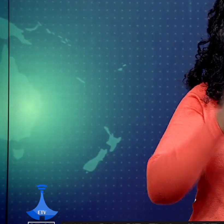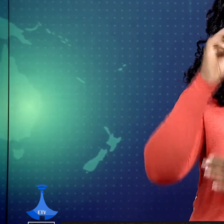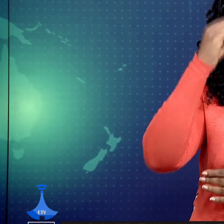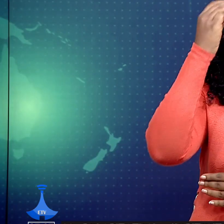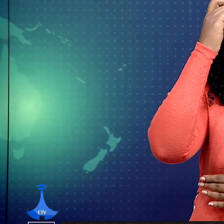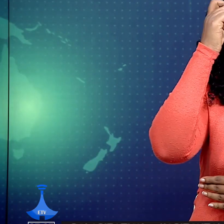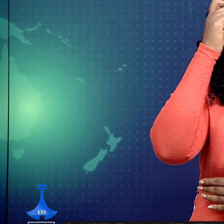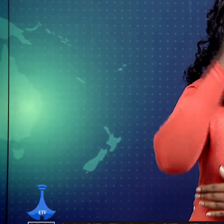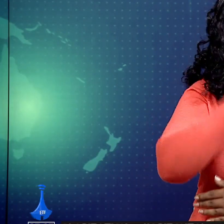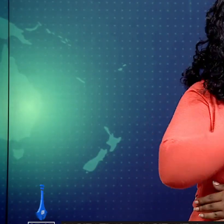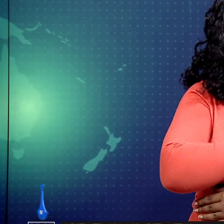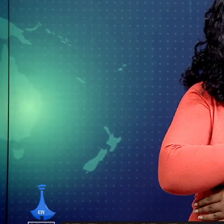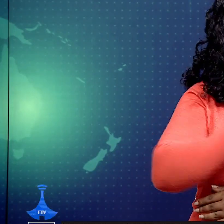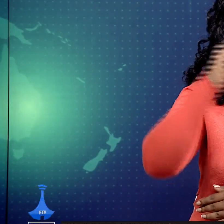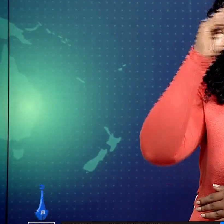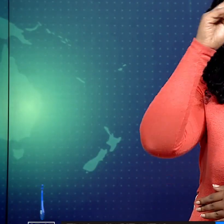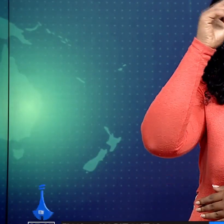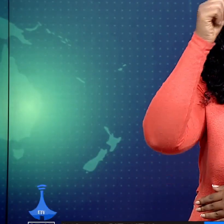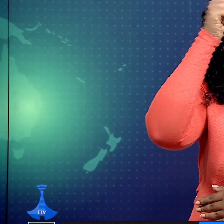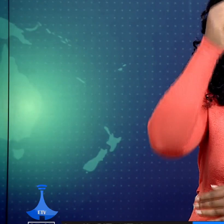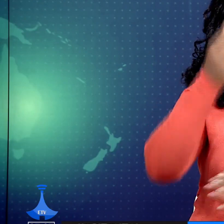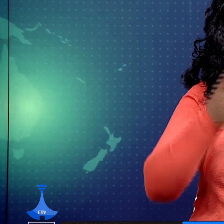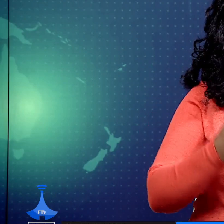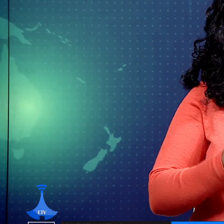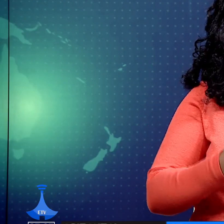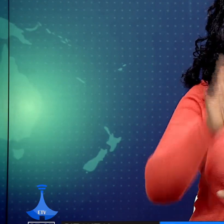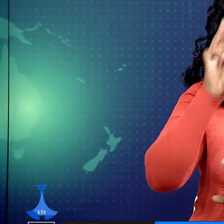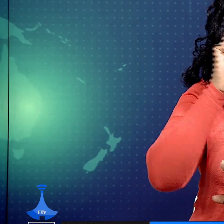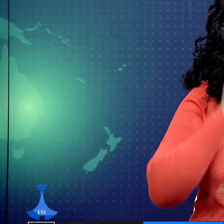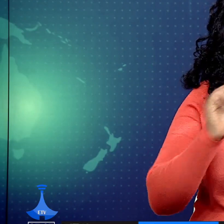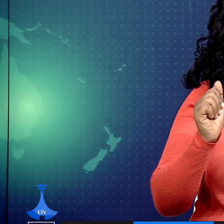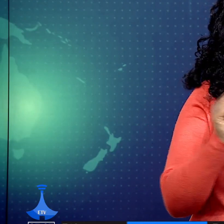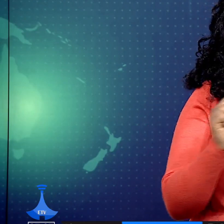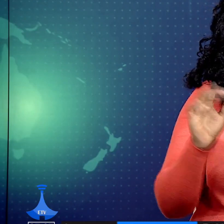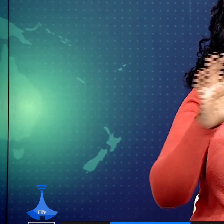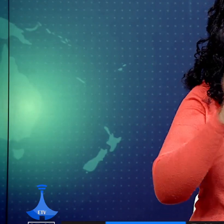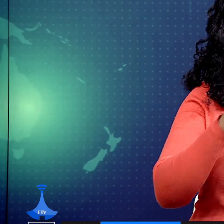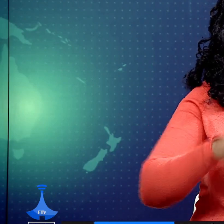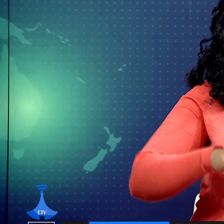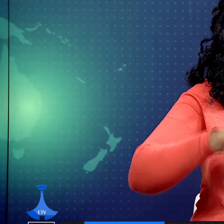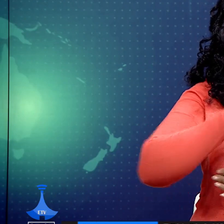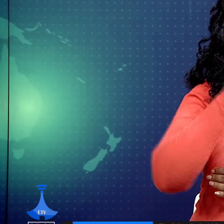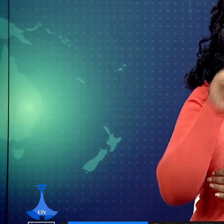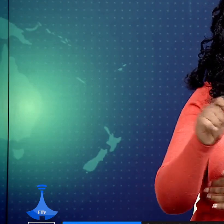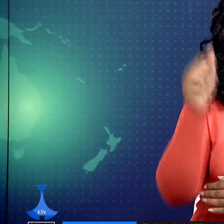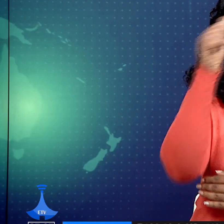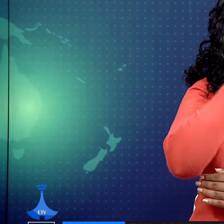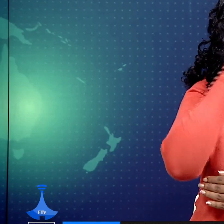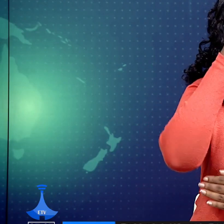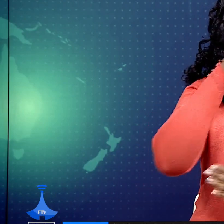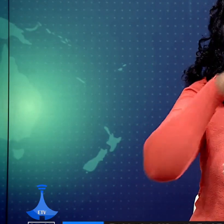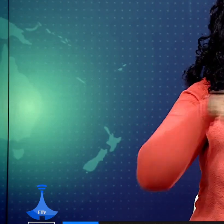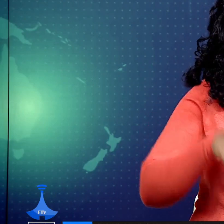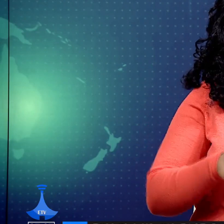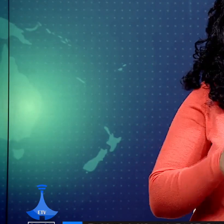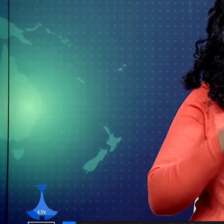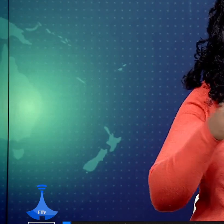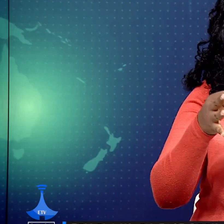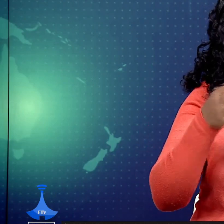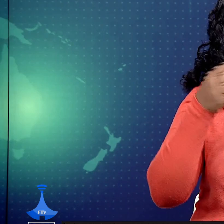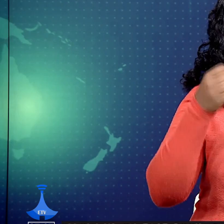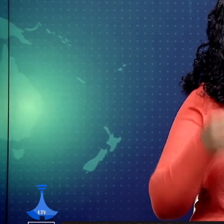የውጭ ጉዳይ ሚኒስትር ዴታ አምባሳደር ምስጋኑ አረጋ በበኩላቸው ከሶማሌ ጋር ተያይዞ ለተነሳው ጥያቄ የኢትዮጵያን